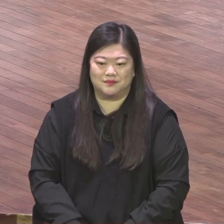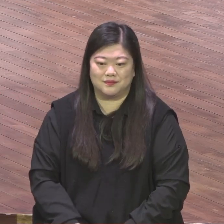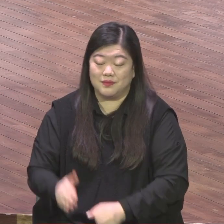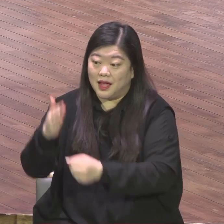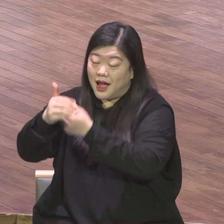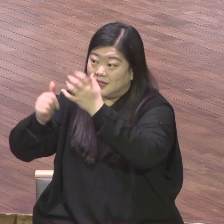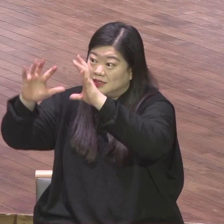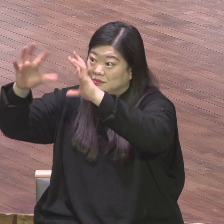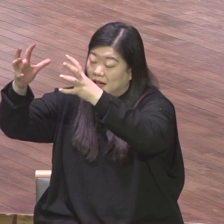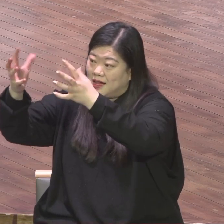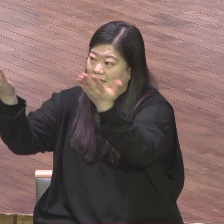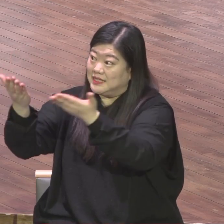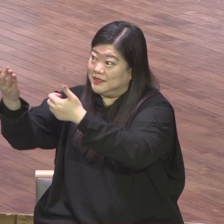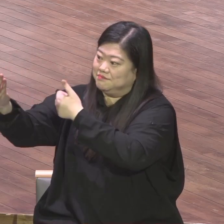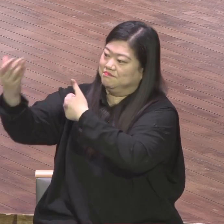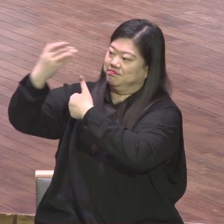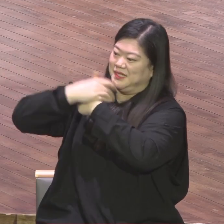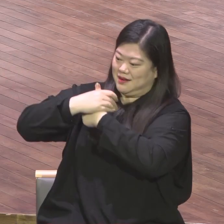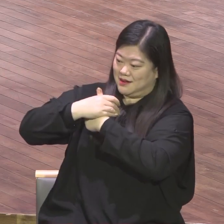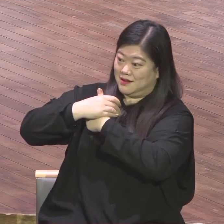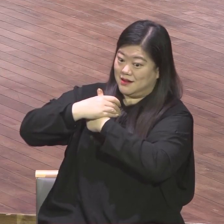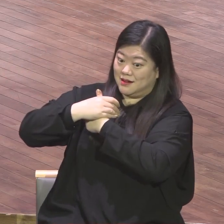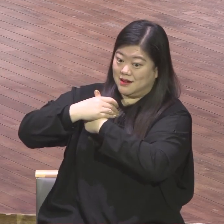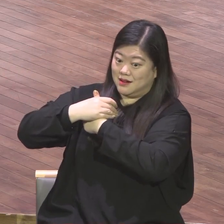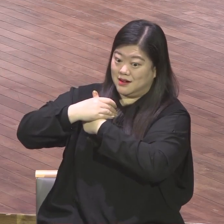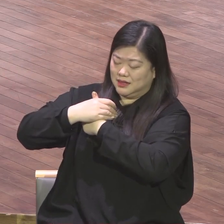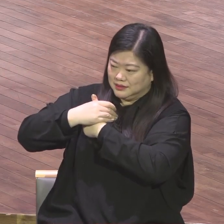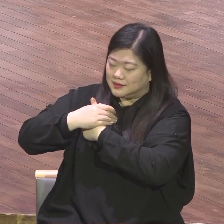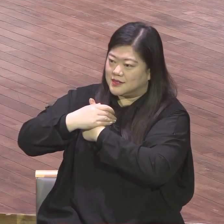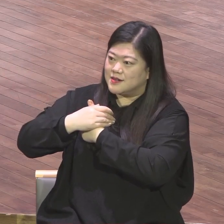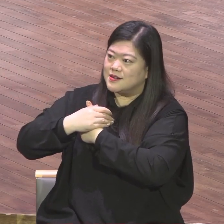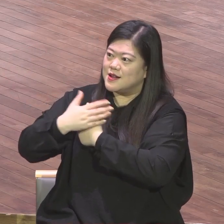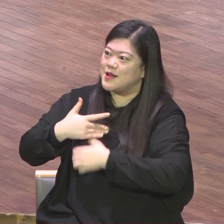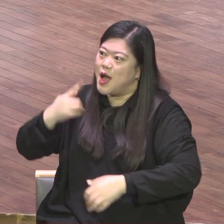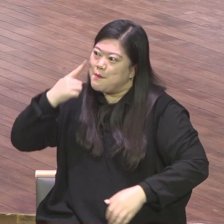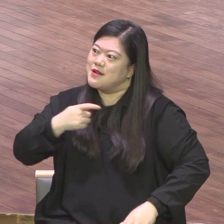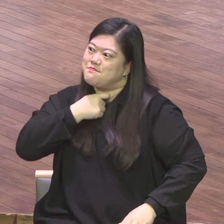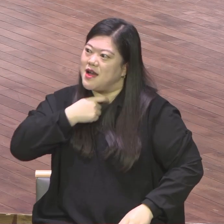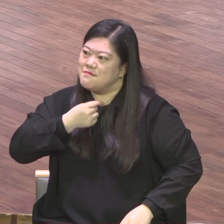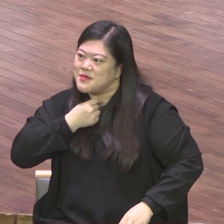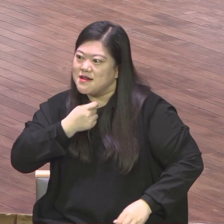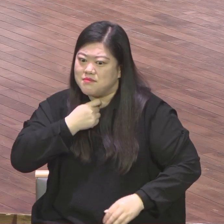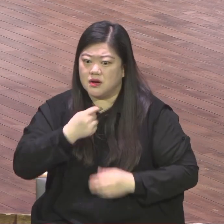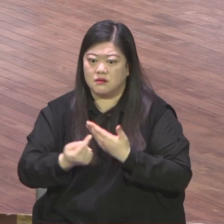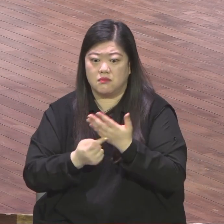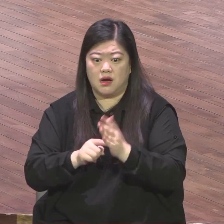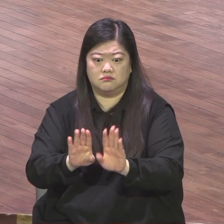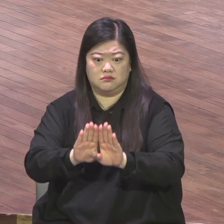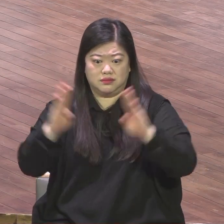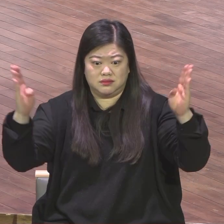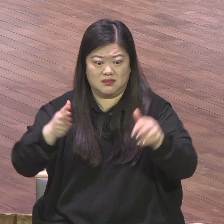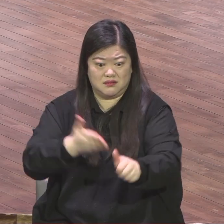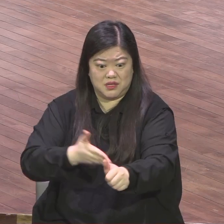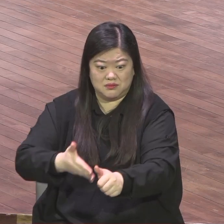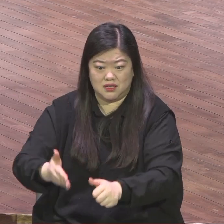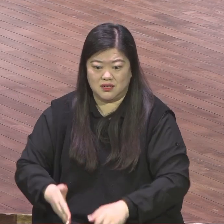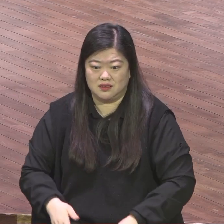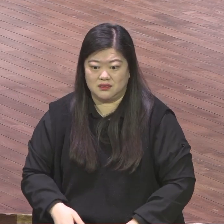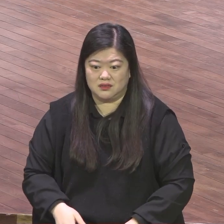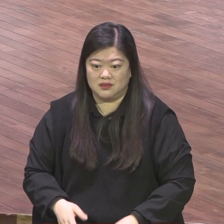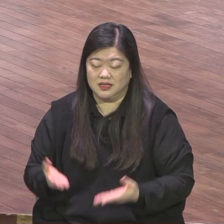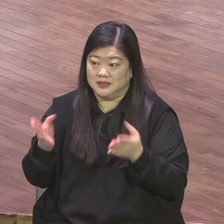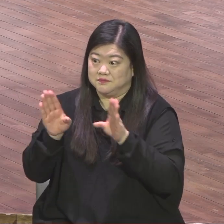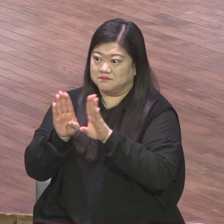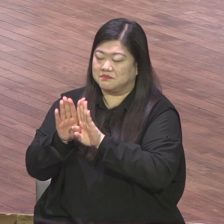나라 일을 감당해 나가는 이 일에 마음이 활짝 열리시기 바랍니다. 예수가 그리스도 모든 제기자 끝났어요. 여러분은 이제